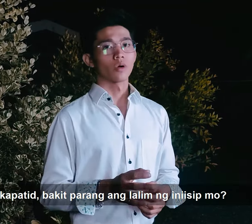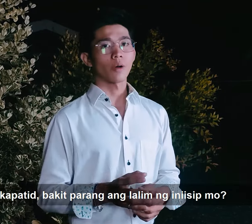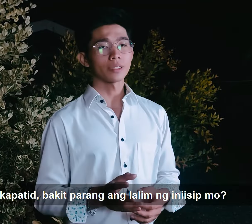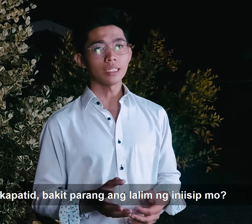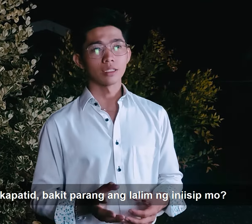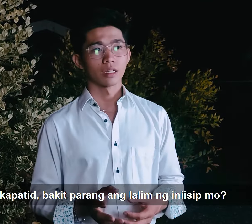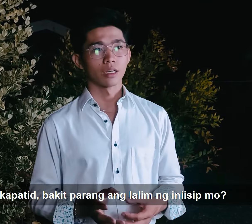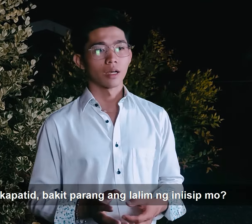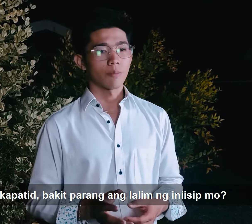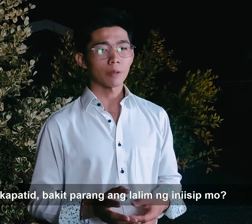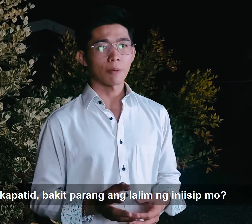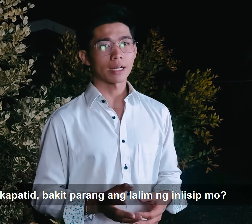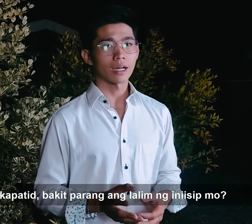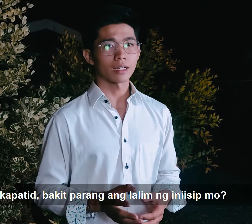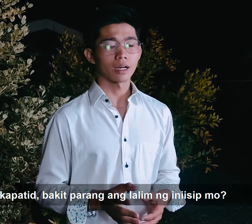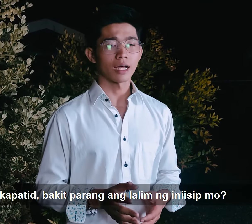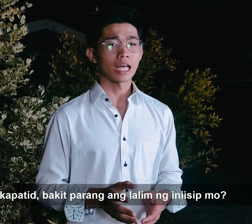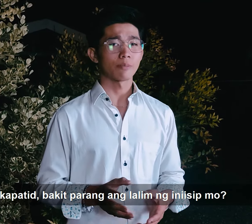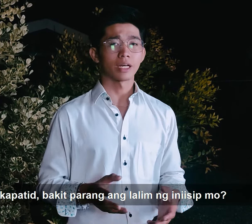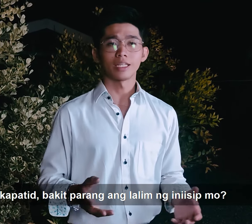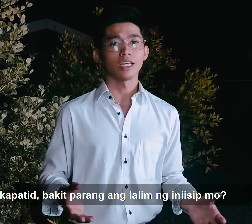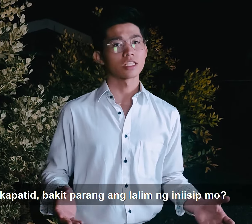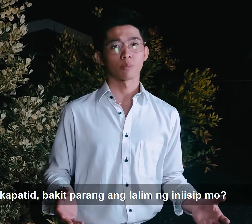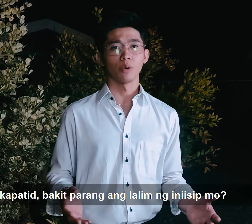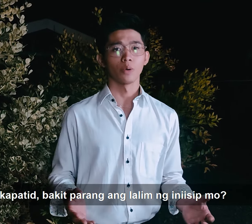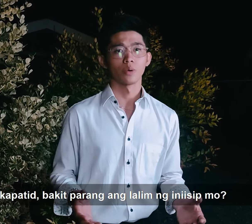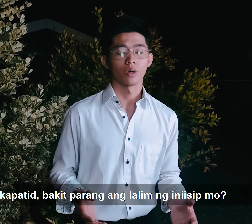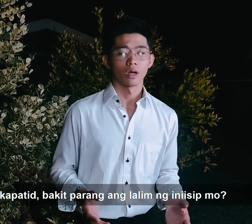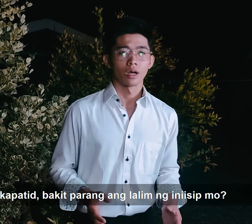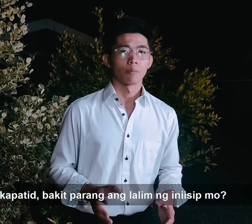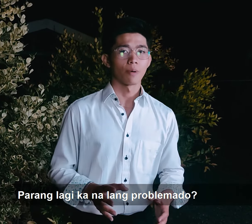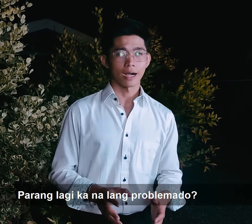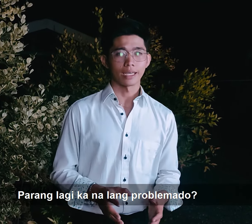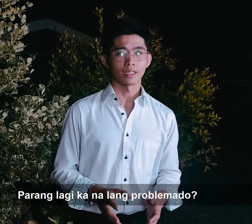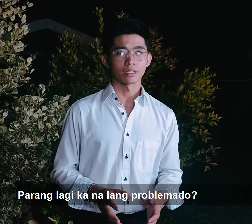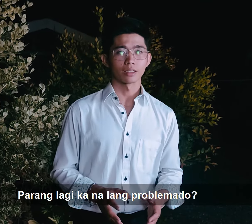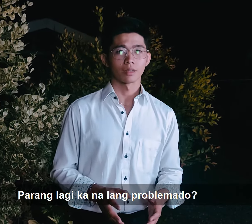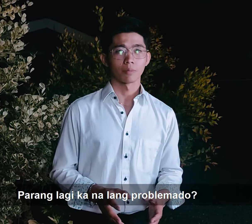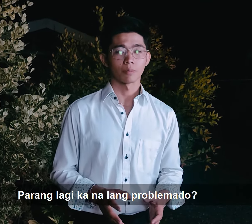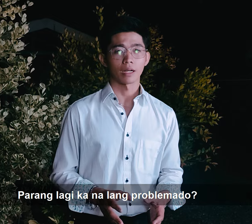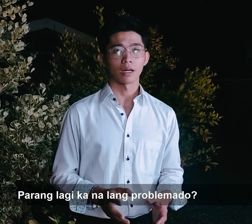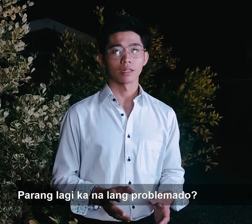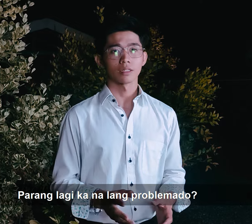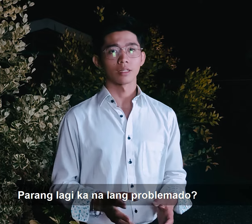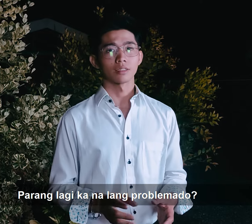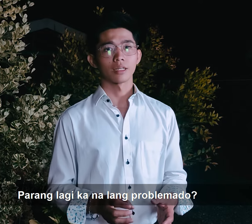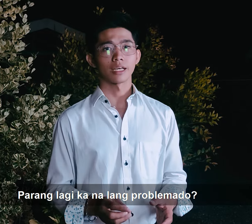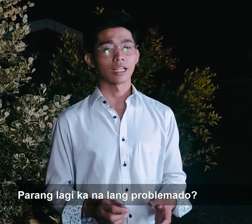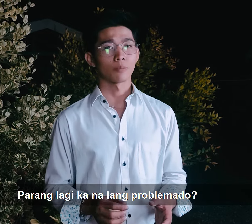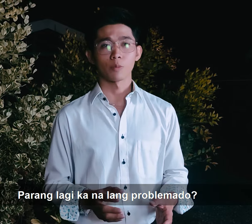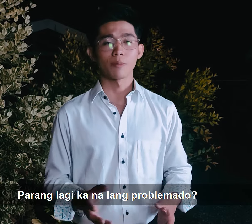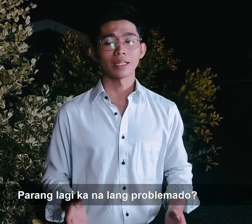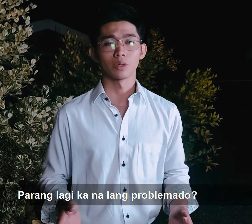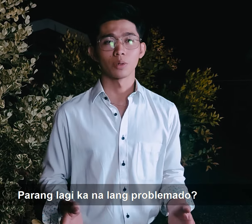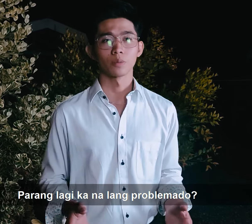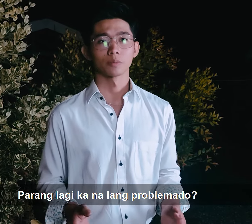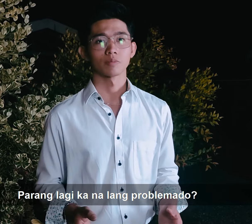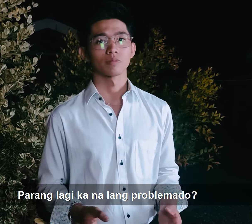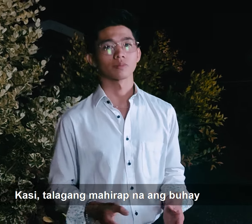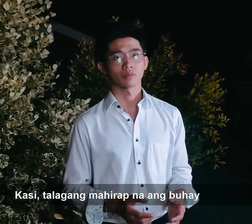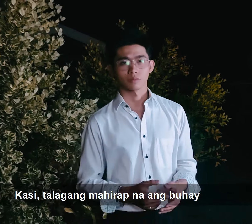Oh, kapatid, bakit parang alalim ng iniisip mo? Parang lagi ka nalang